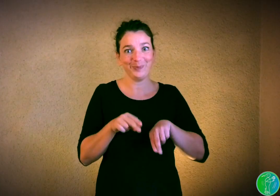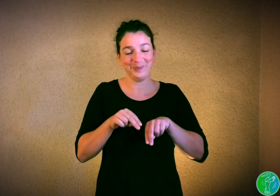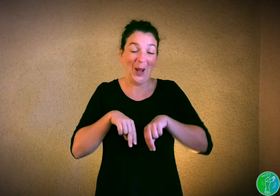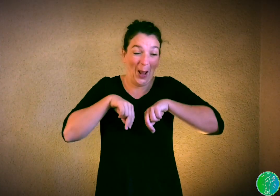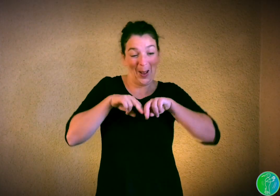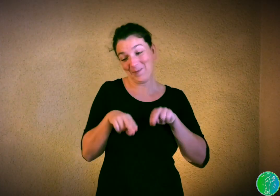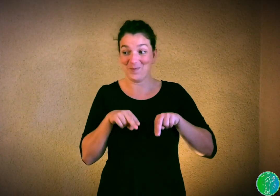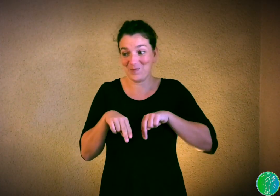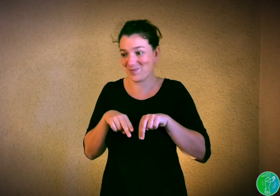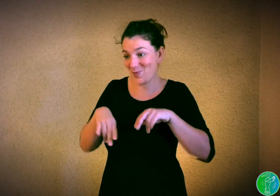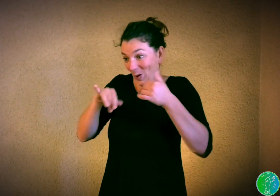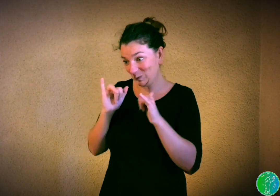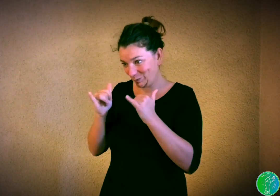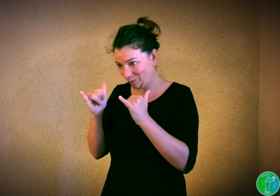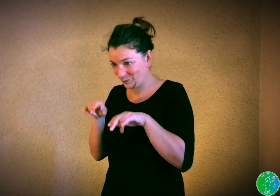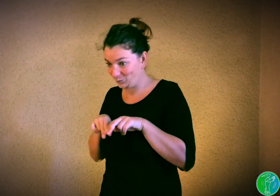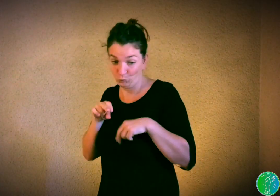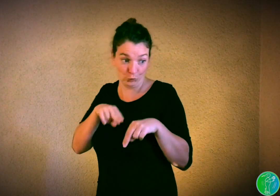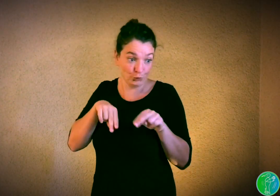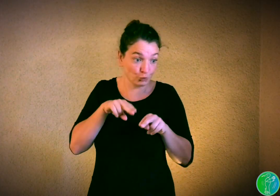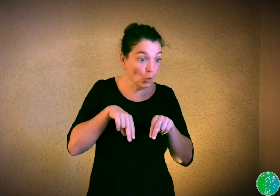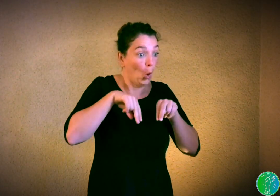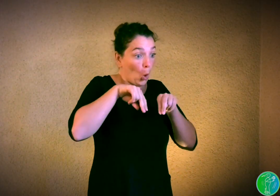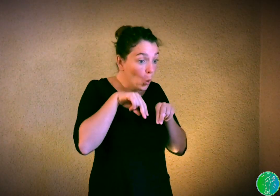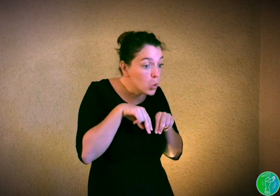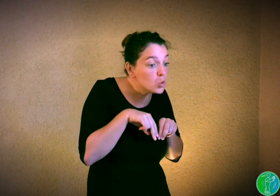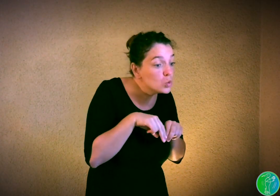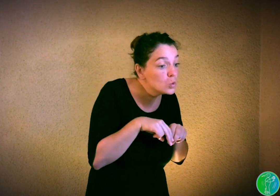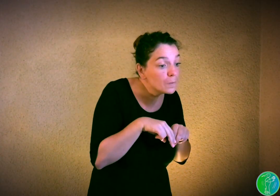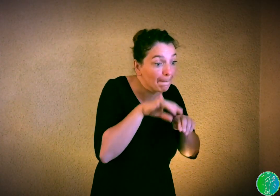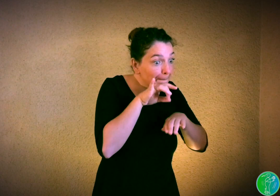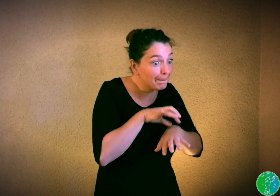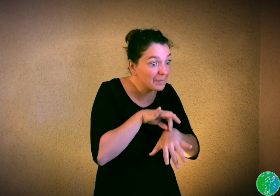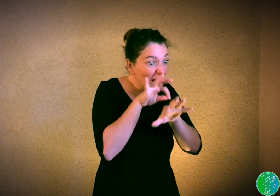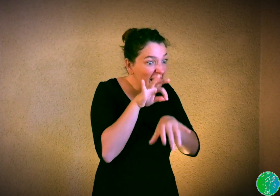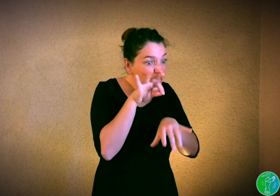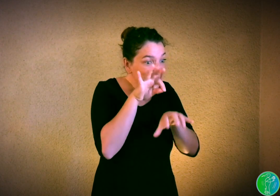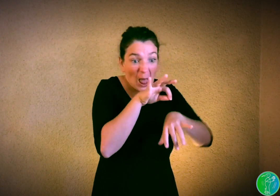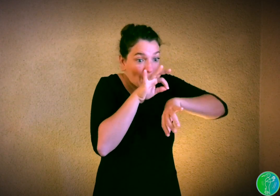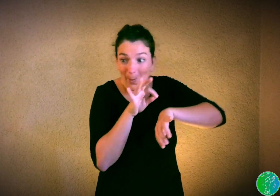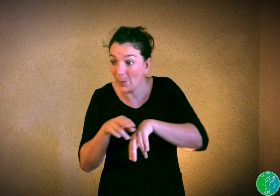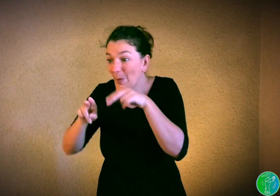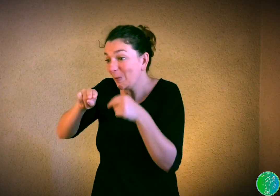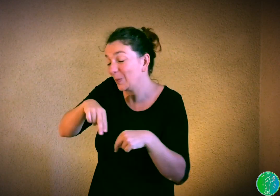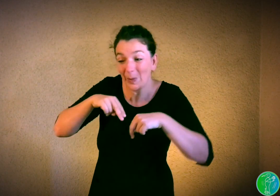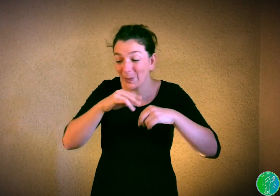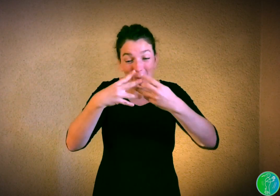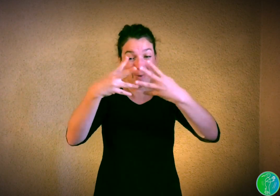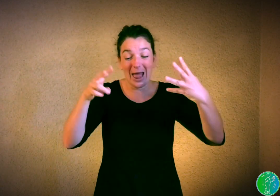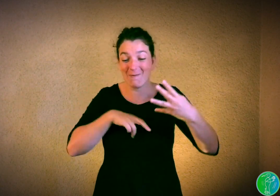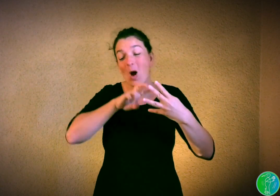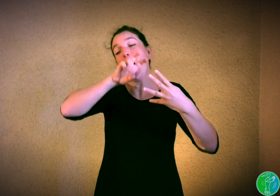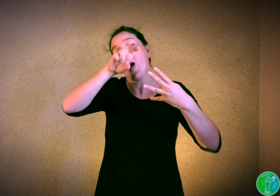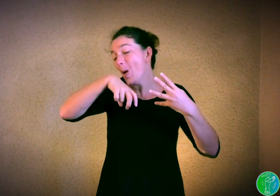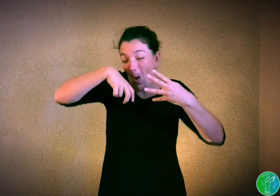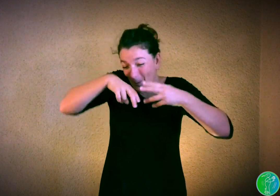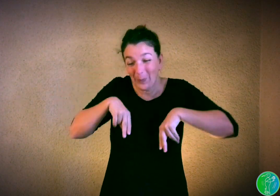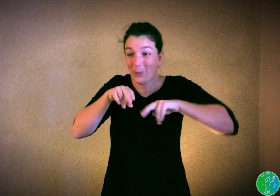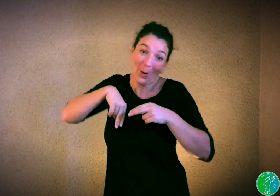Dehors, Laurent Lapin récolta 3 jolis cailloux et un bâton tordu. Il coursa une araignée jusqu'à la